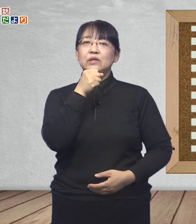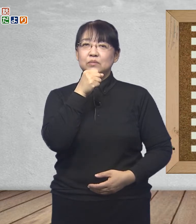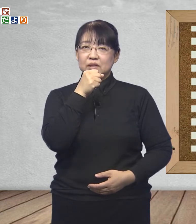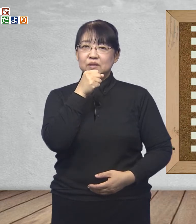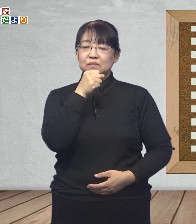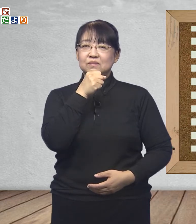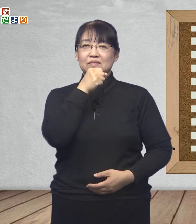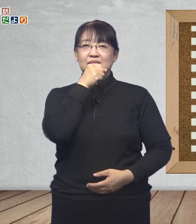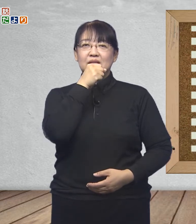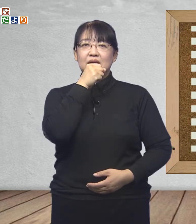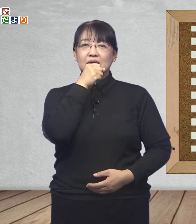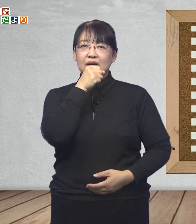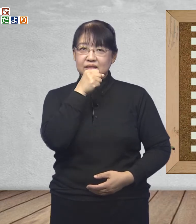します。風邪、